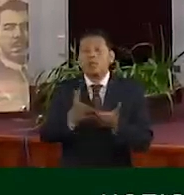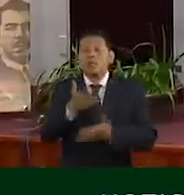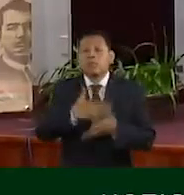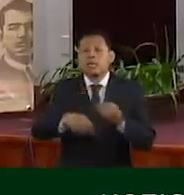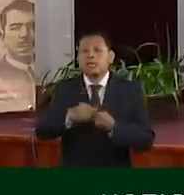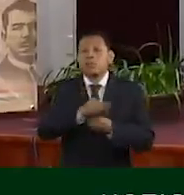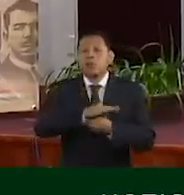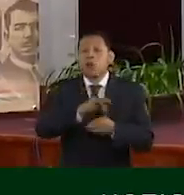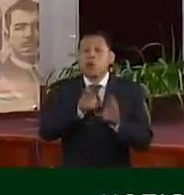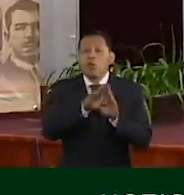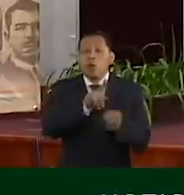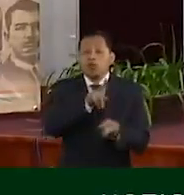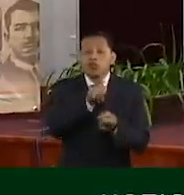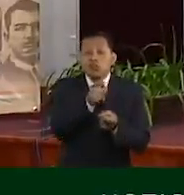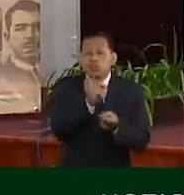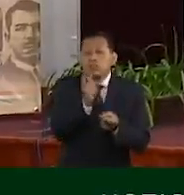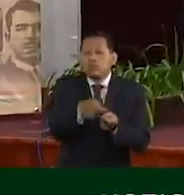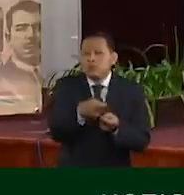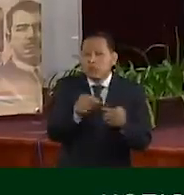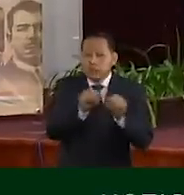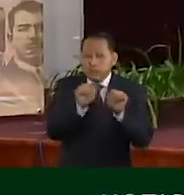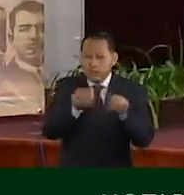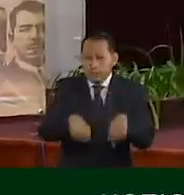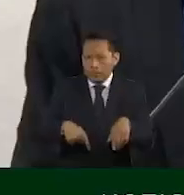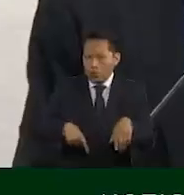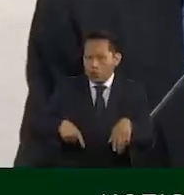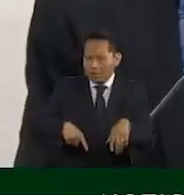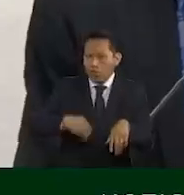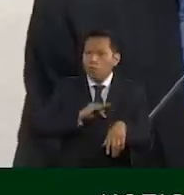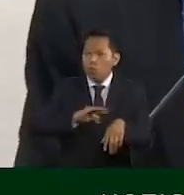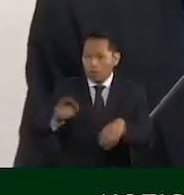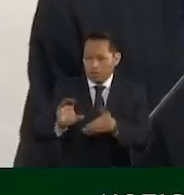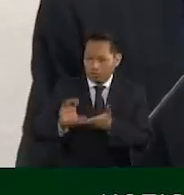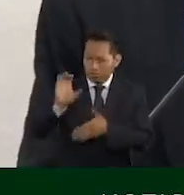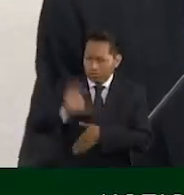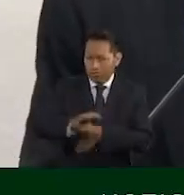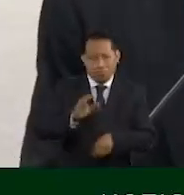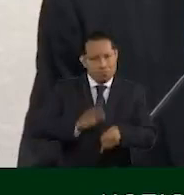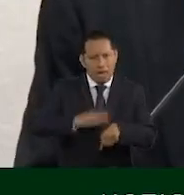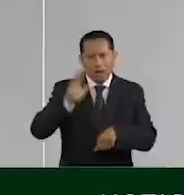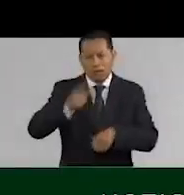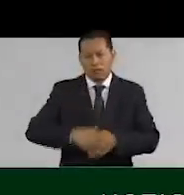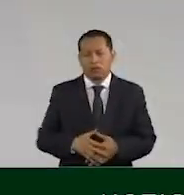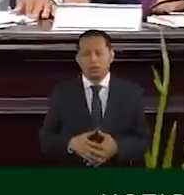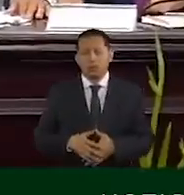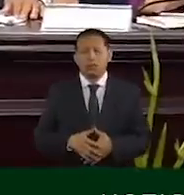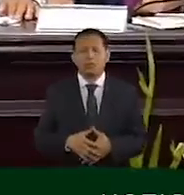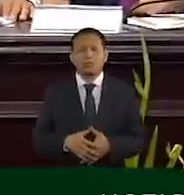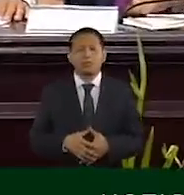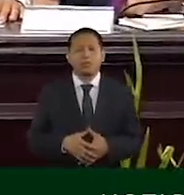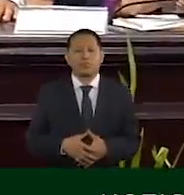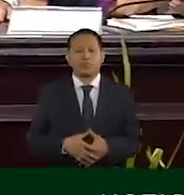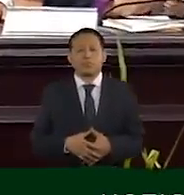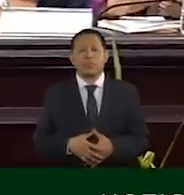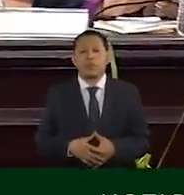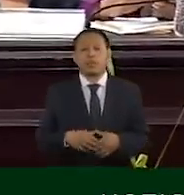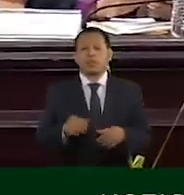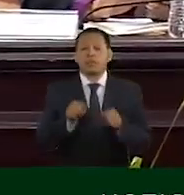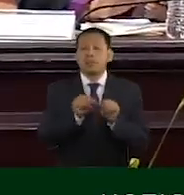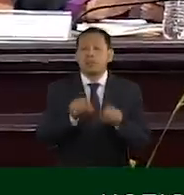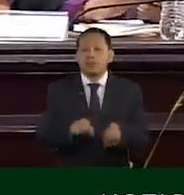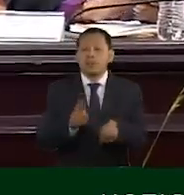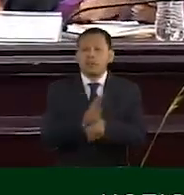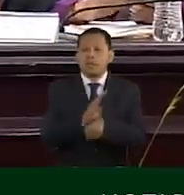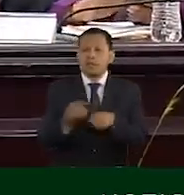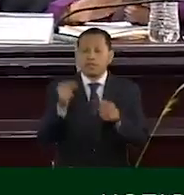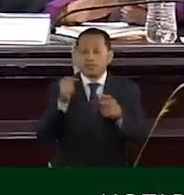el origen de los recursos en un sistema en donde el Estado aporte la mayor parte. El sistema de beneficios definidos